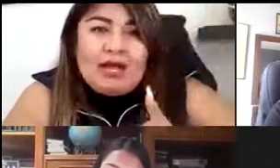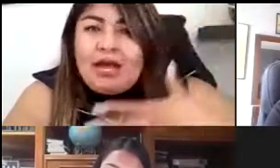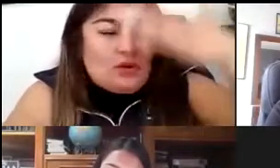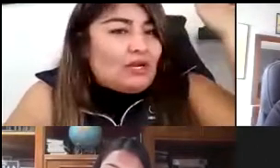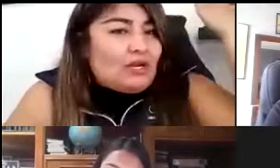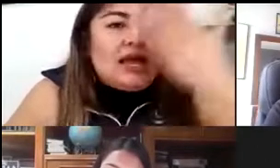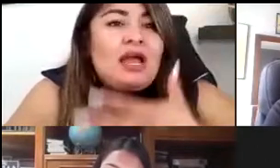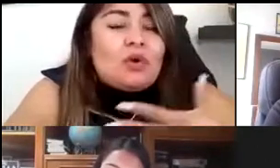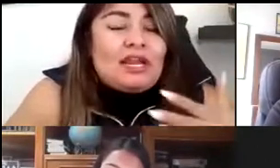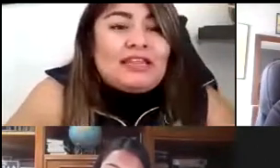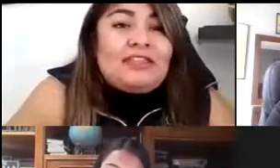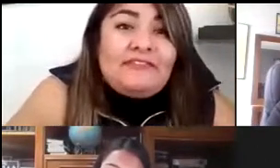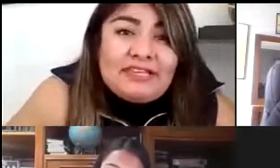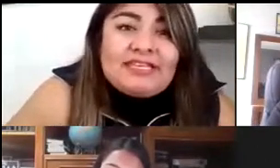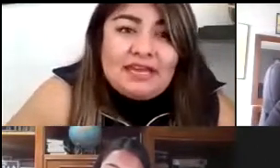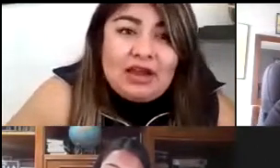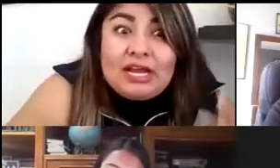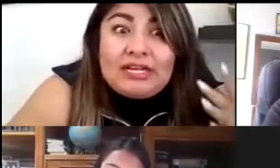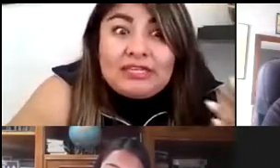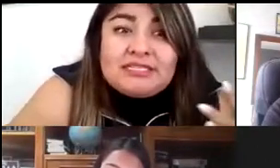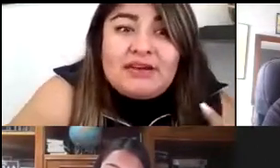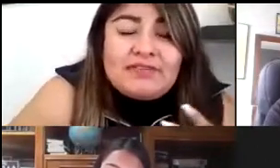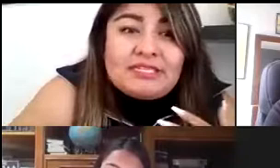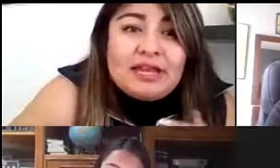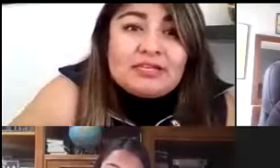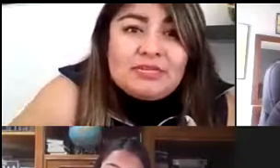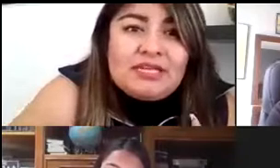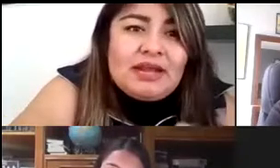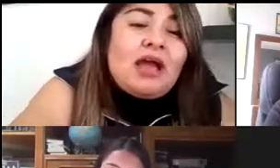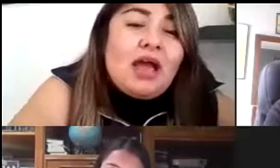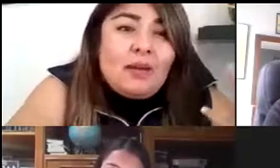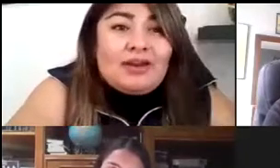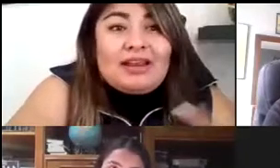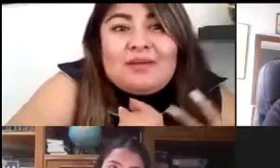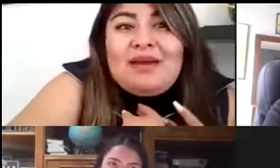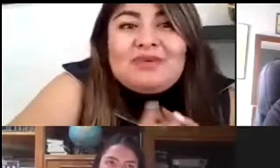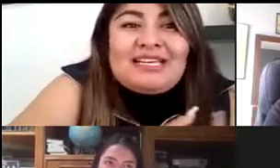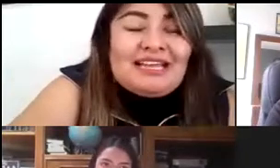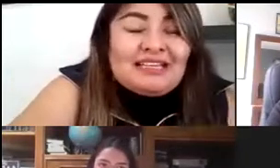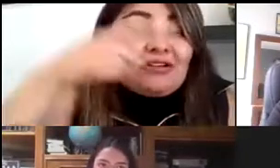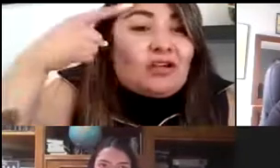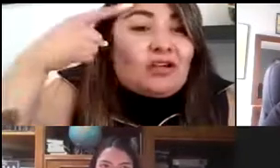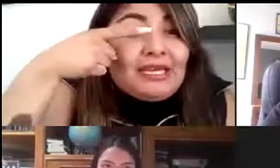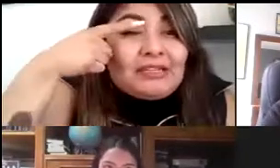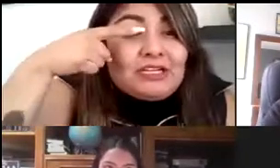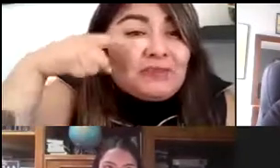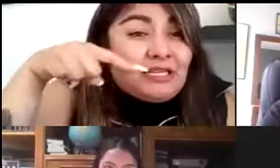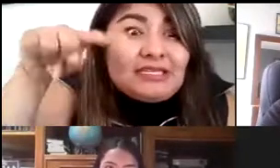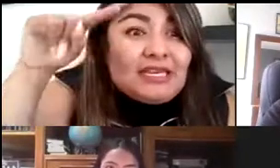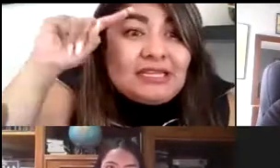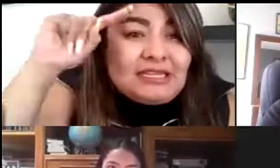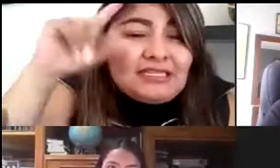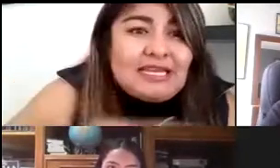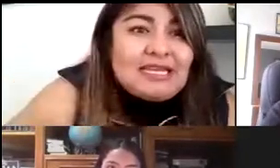a alguna cualidad física o característica física que sobresalga. Por ejemplo, a mí me da mucha risa que tenía una compañera que tenía unas